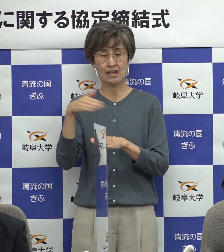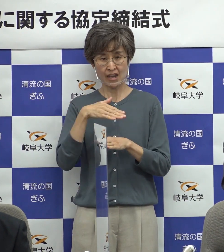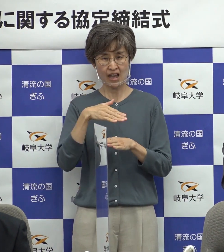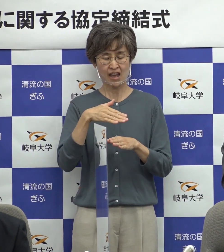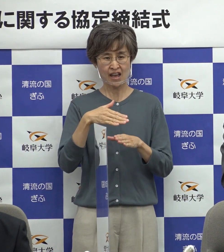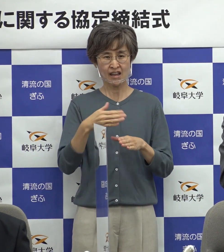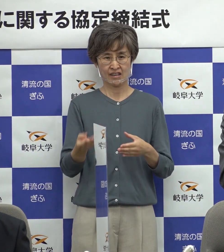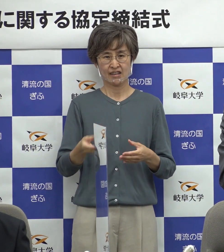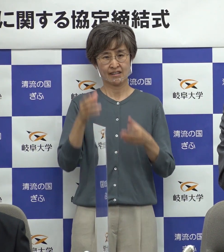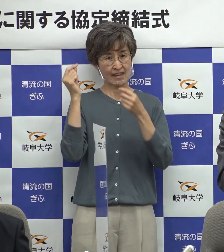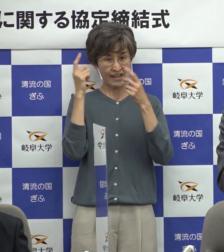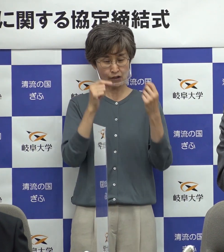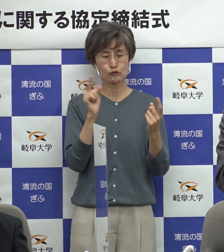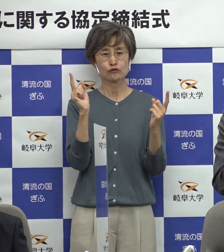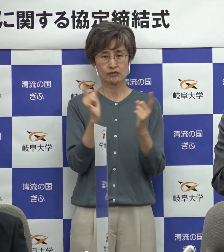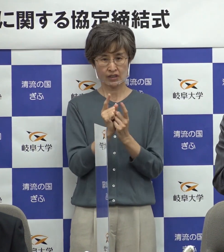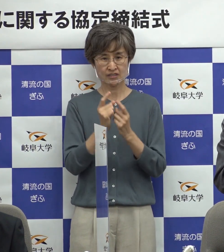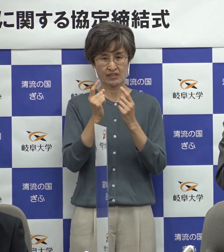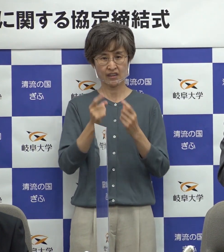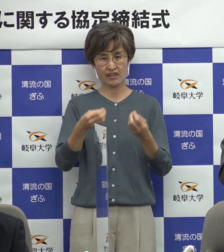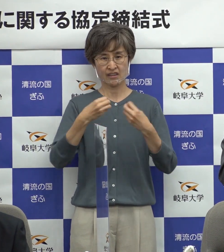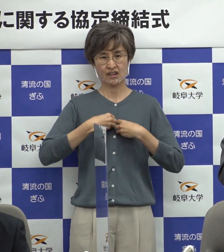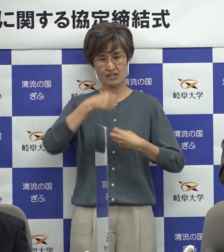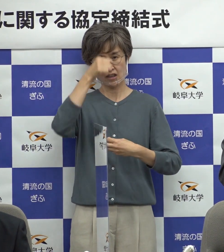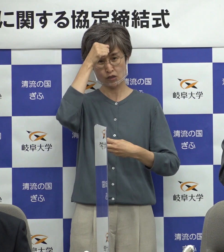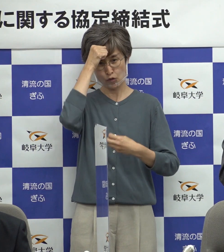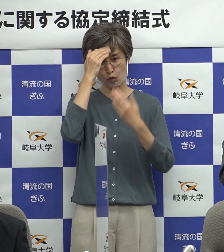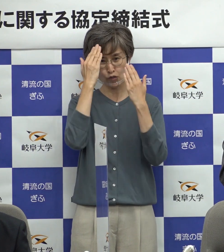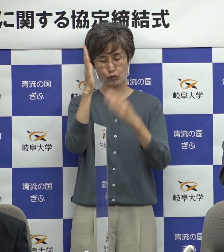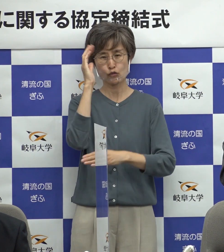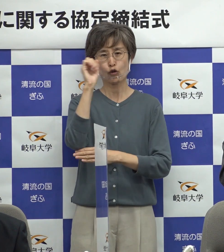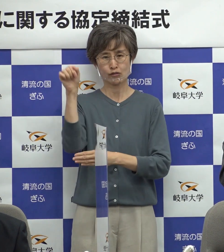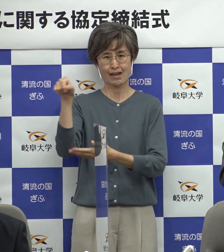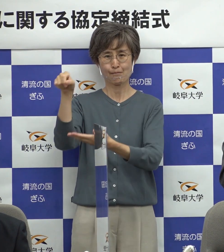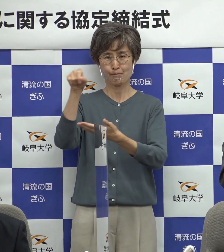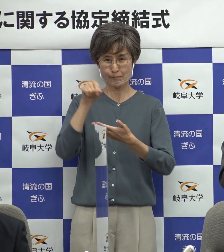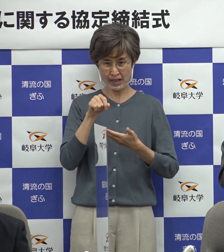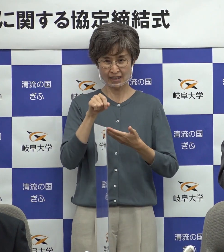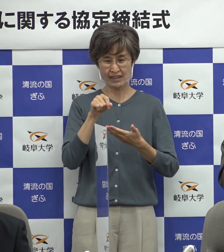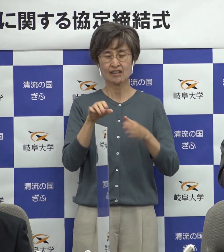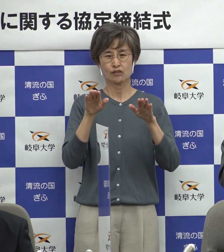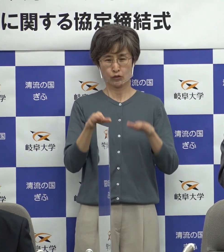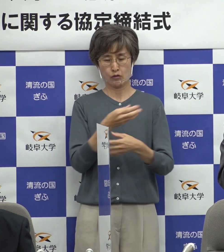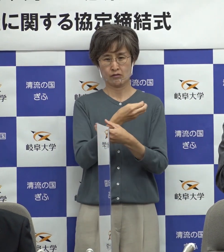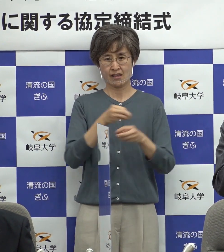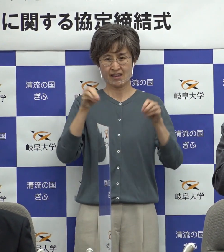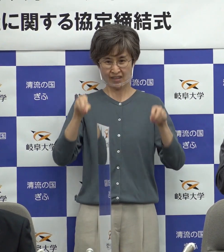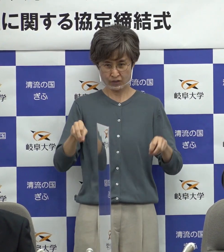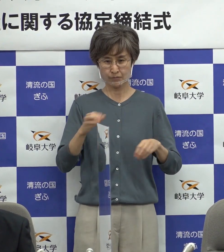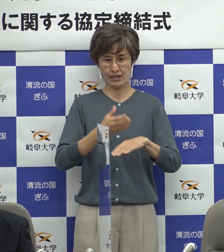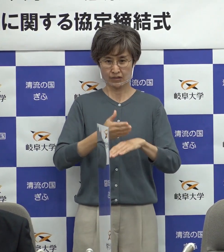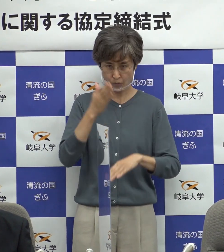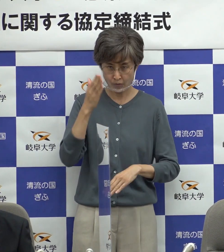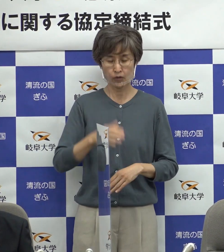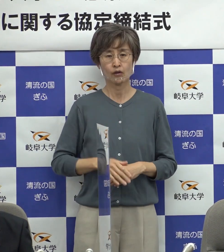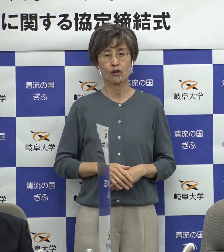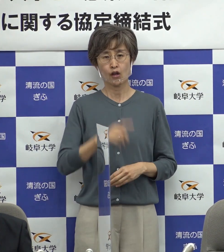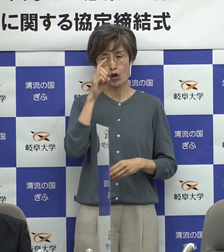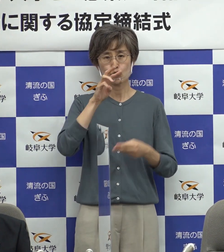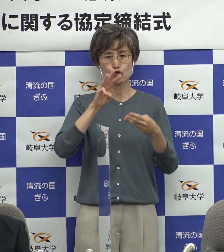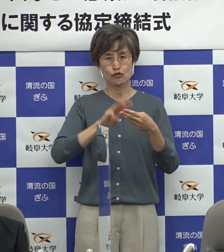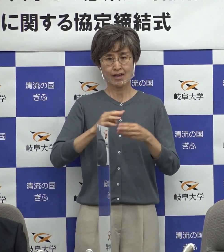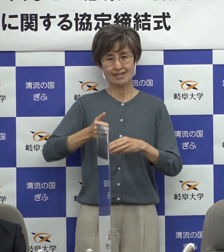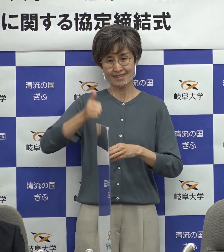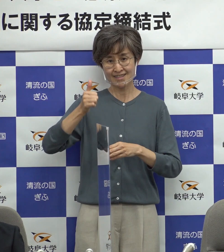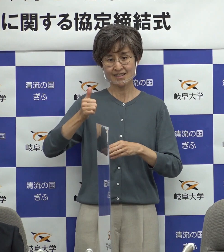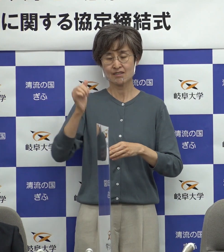付講座を設置してくださるという大変ありがたいお申し出をいただき、締結の運びとなりました。まず古田知事をはじめ岐阜県の皆様